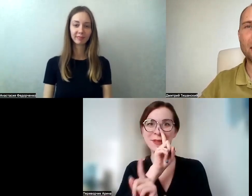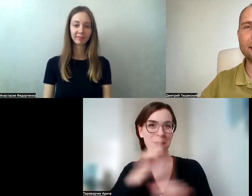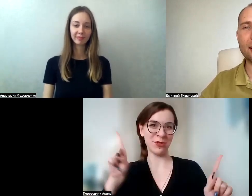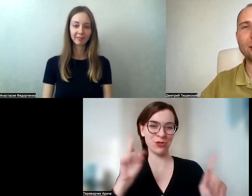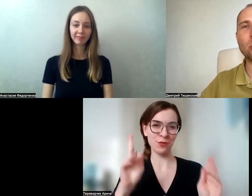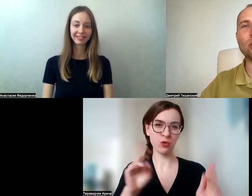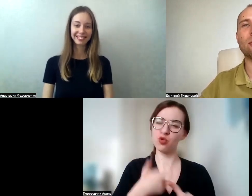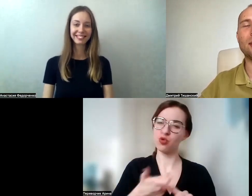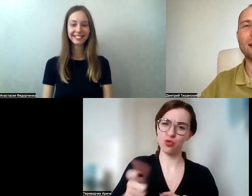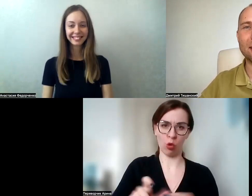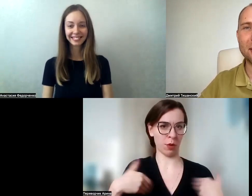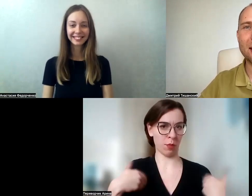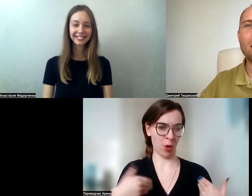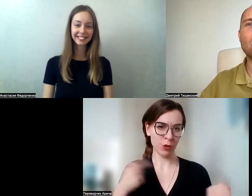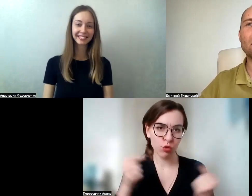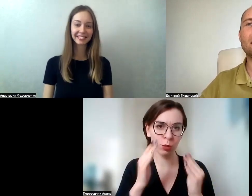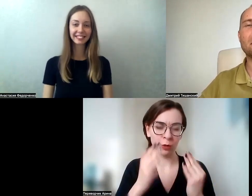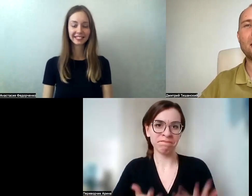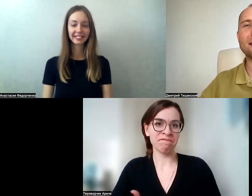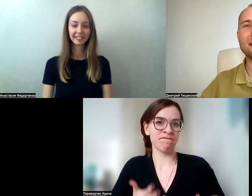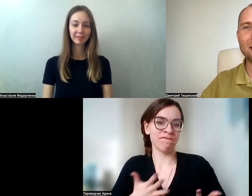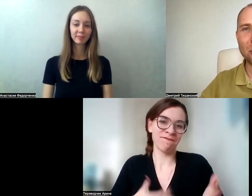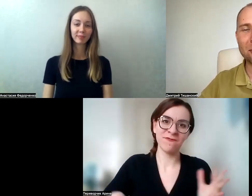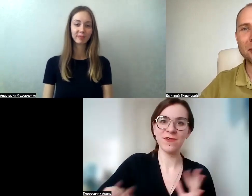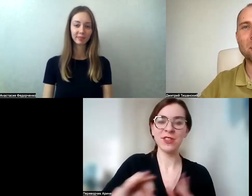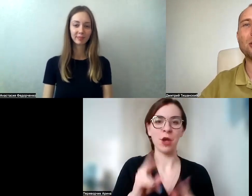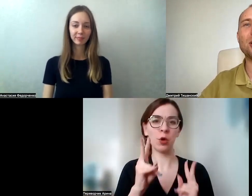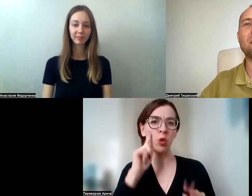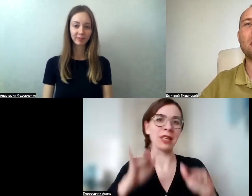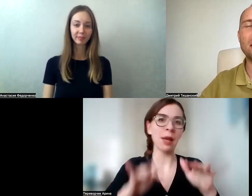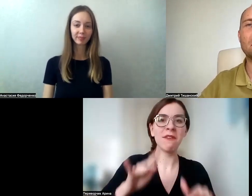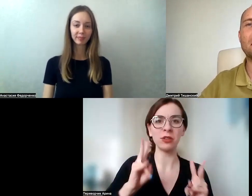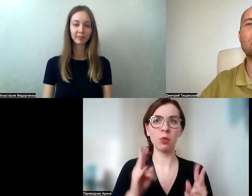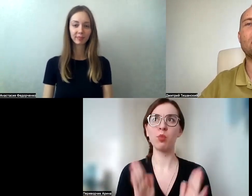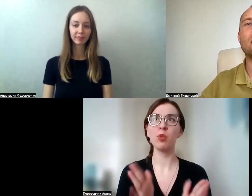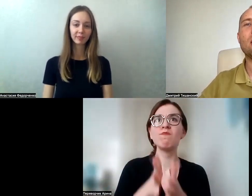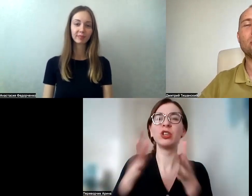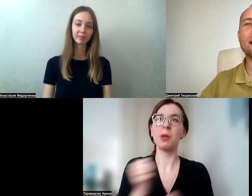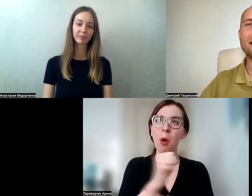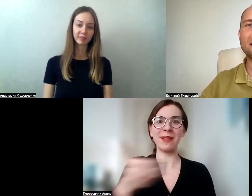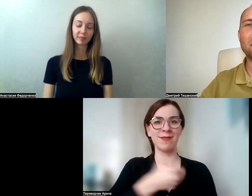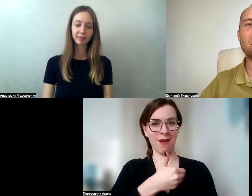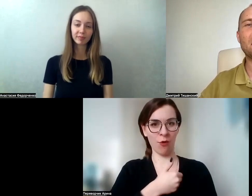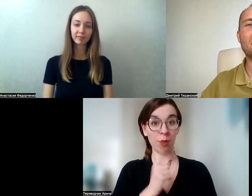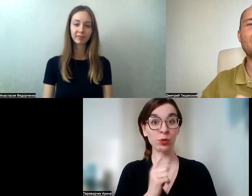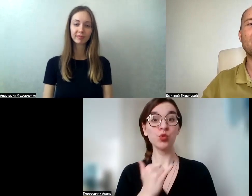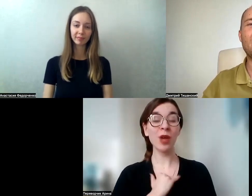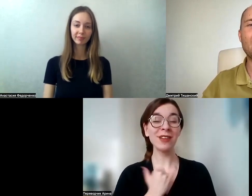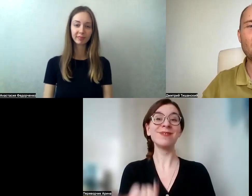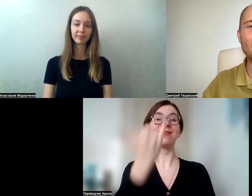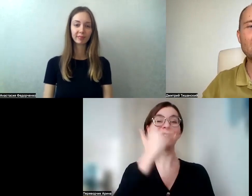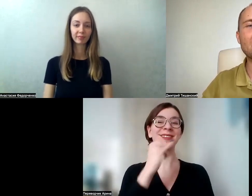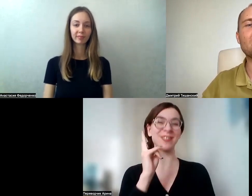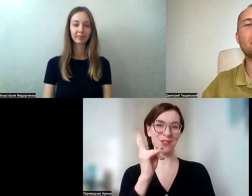супер полезное. Оно точно вдохновит многих из вас на новые большие победы, потому что у нас сегодня